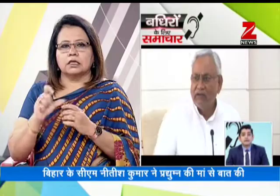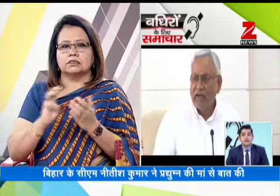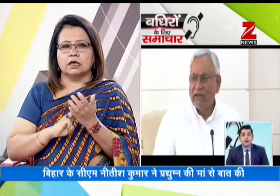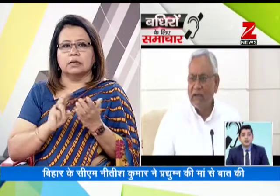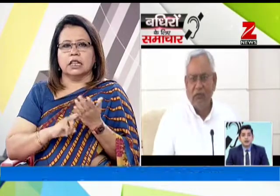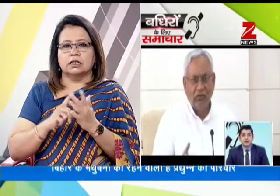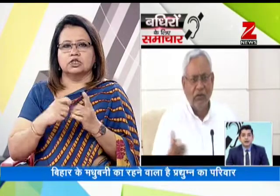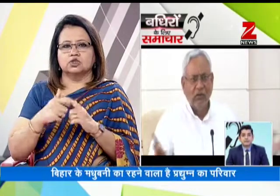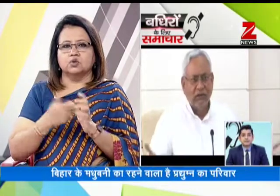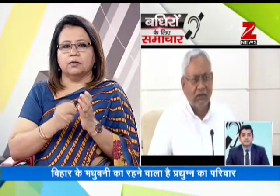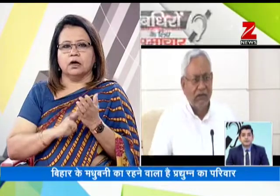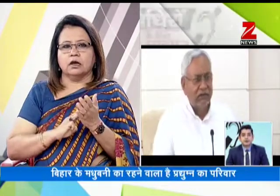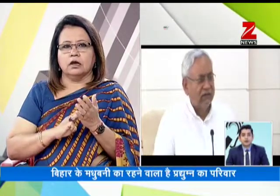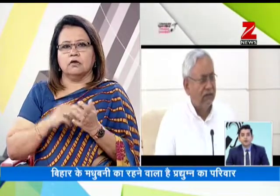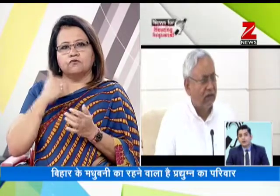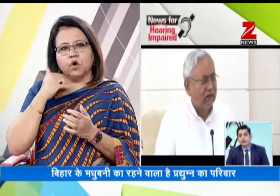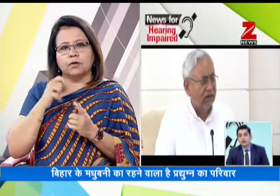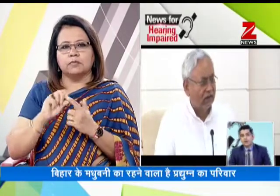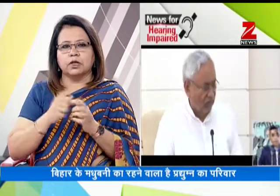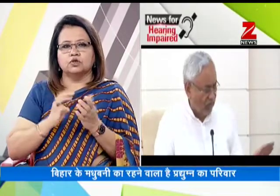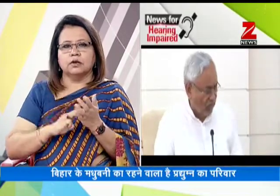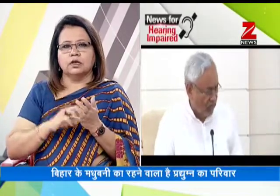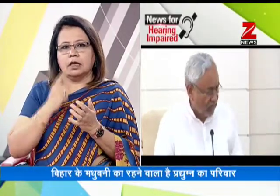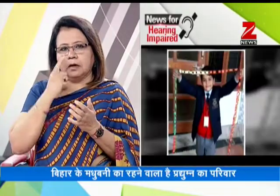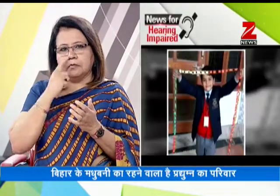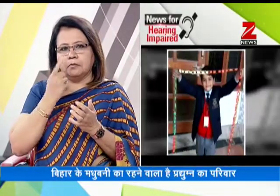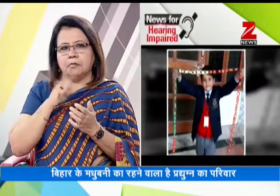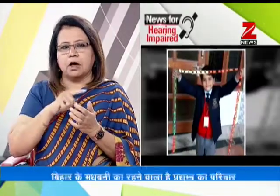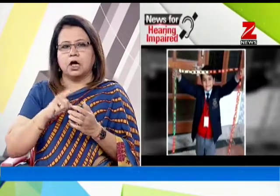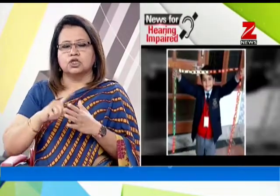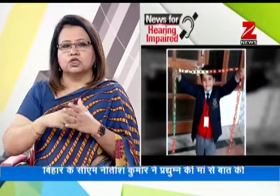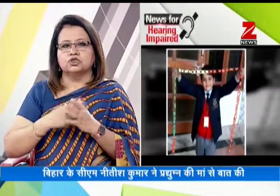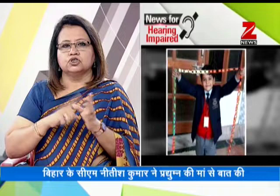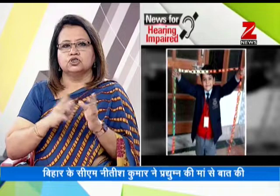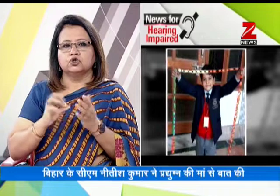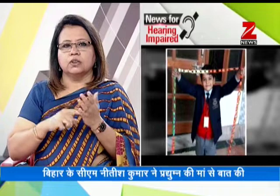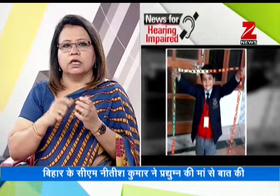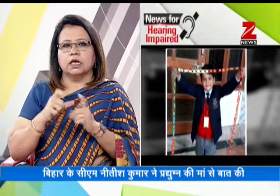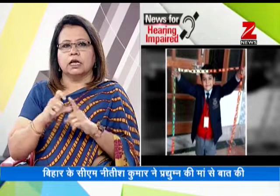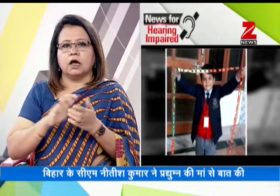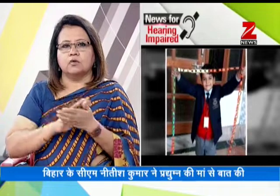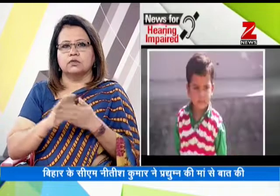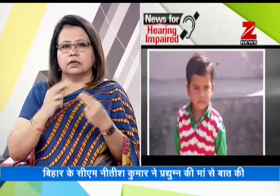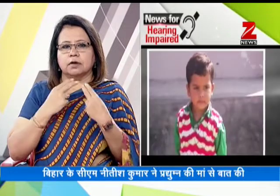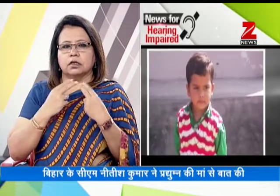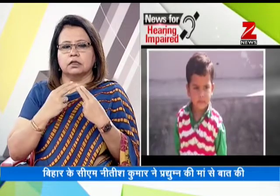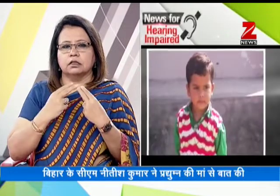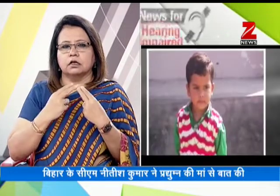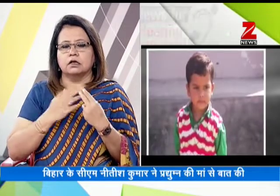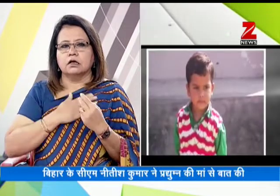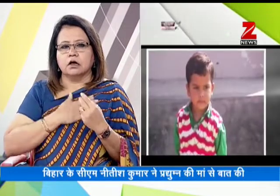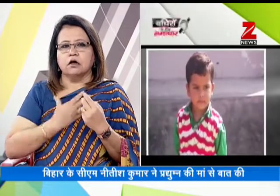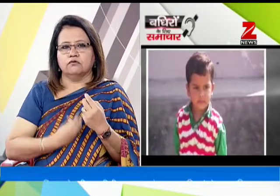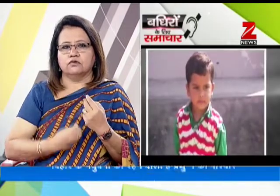बिहार के सीएम नीतीश कुमार ने फोन पर प्रद्युम्न की मां ज्योति ठाकुर से बात की।